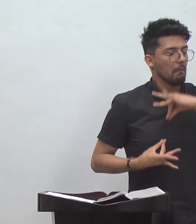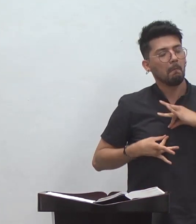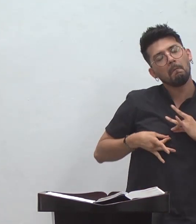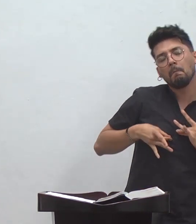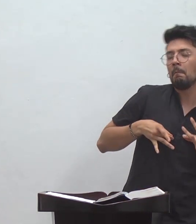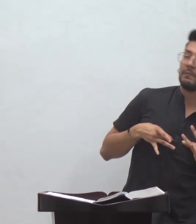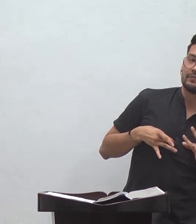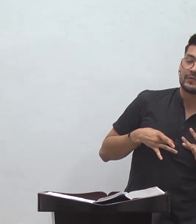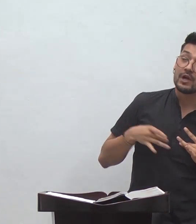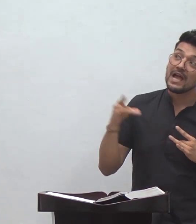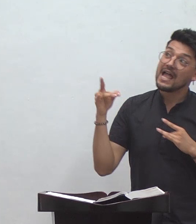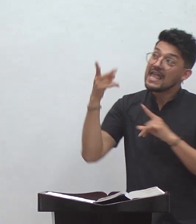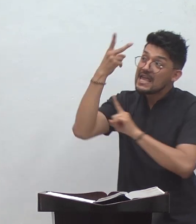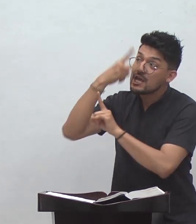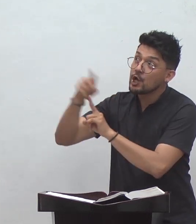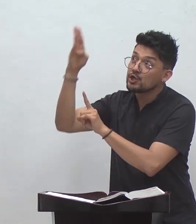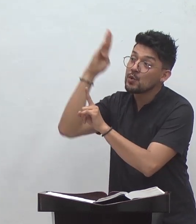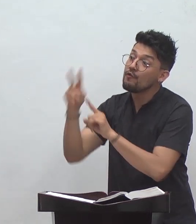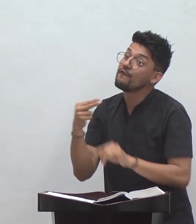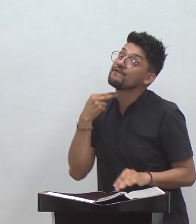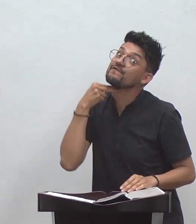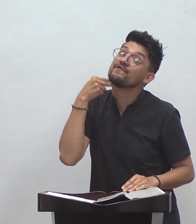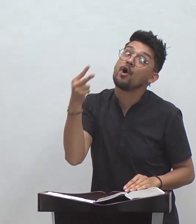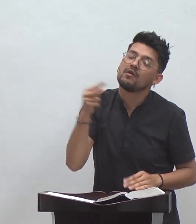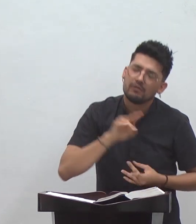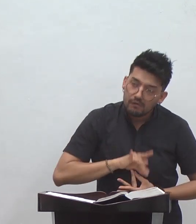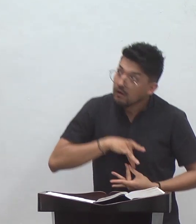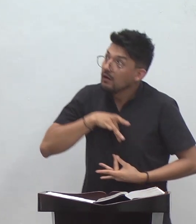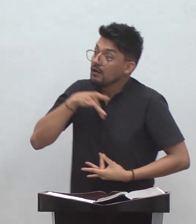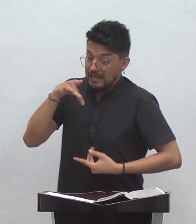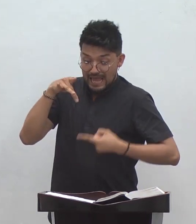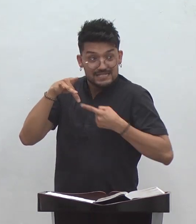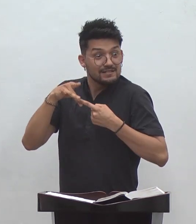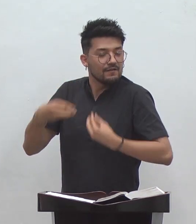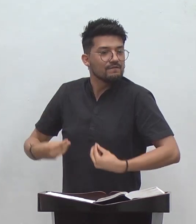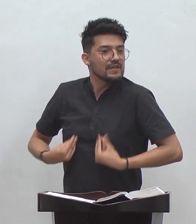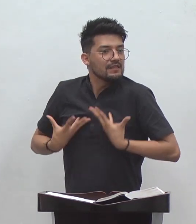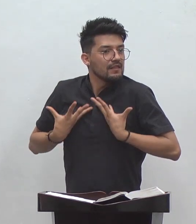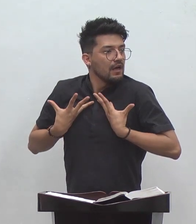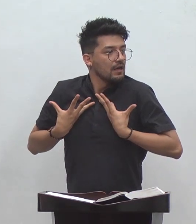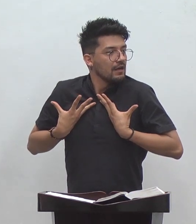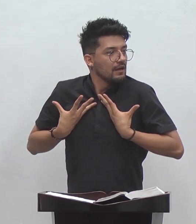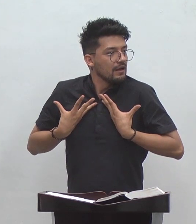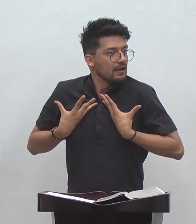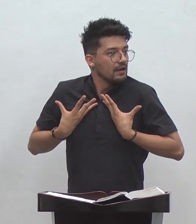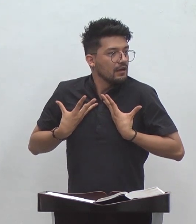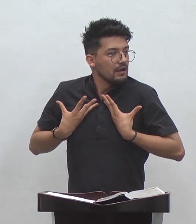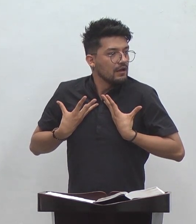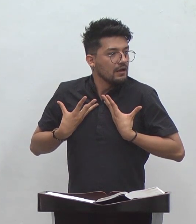muertos en el espíritu, que no tienen relación con el Padre, al escuchar la voz del Hijo, su espíritu recobra